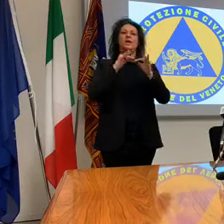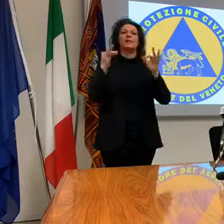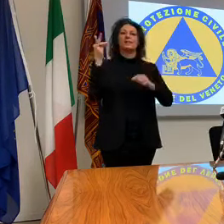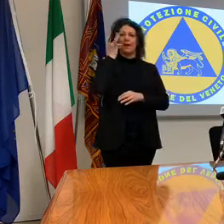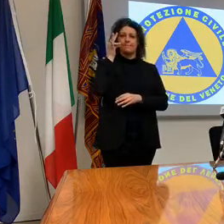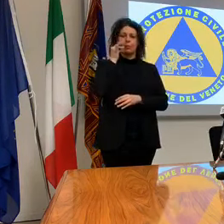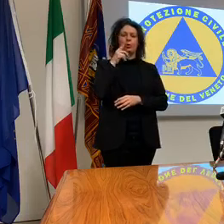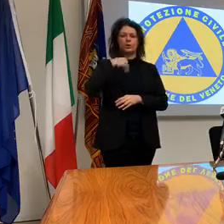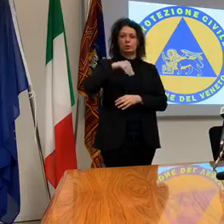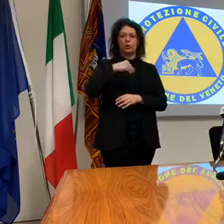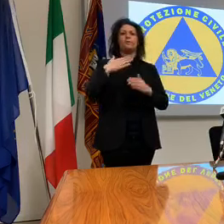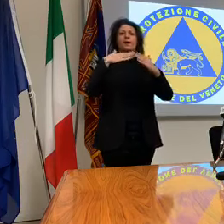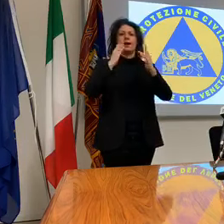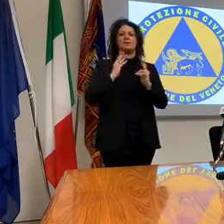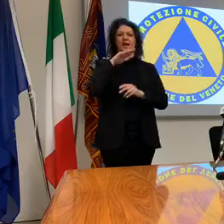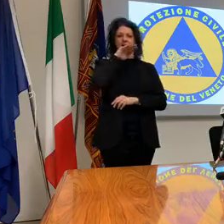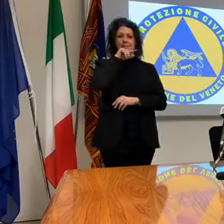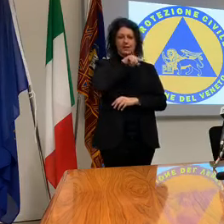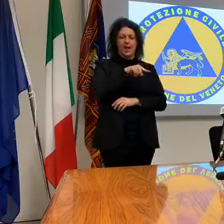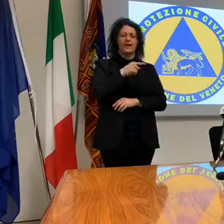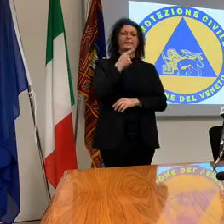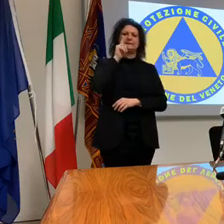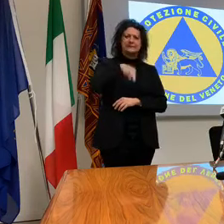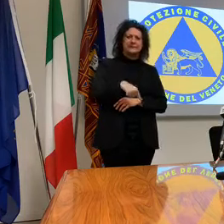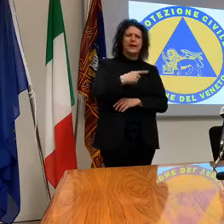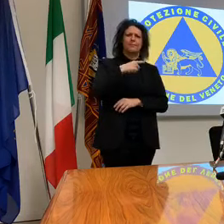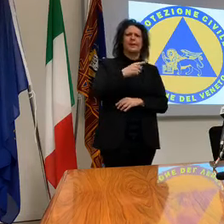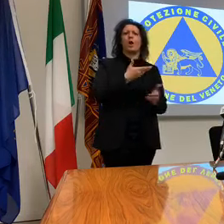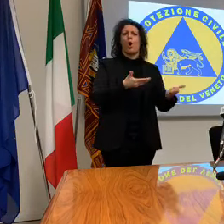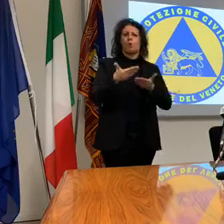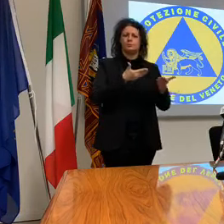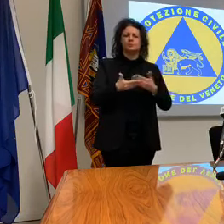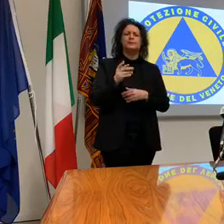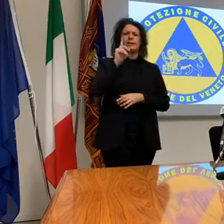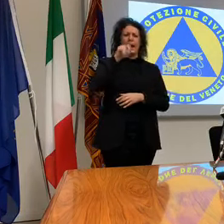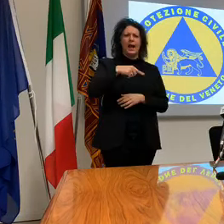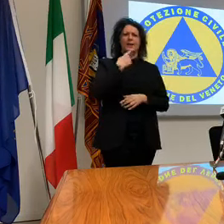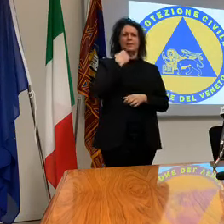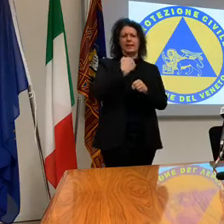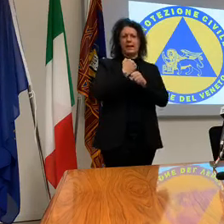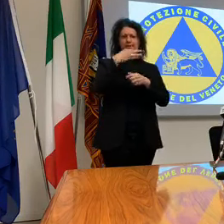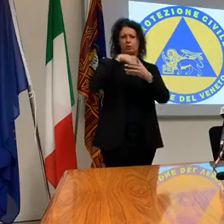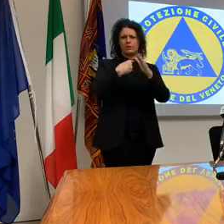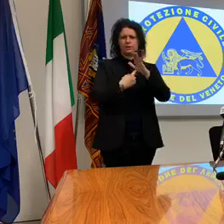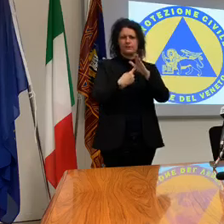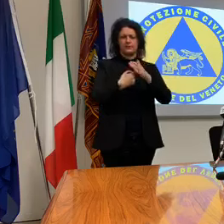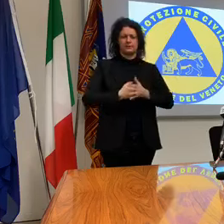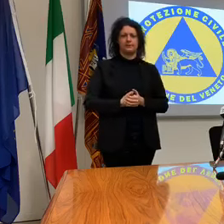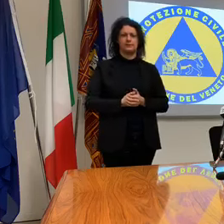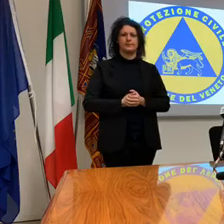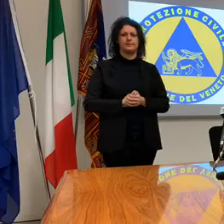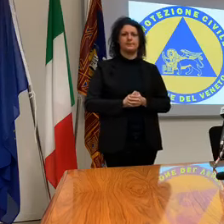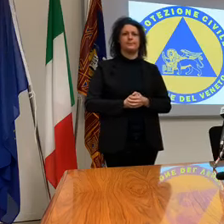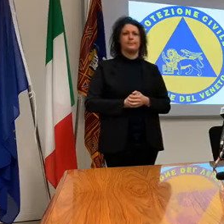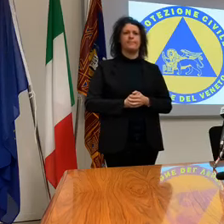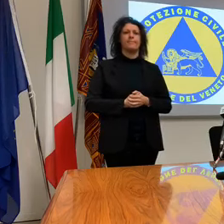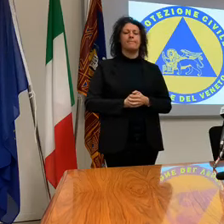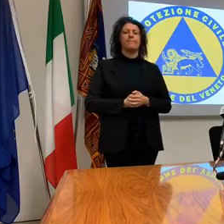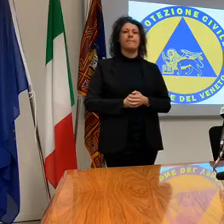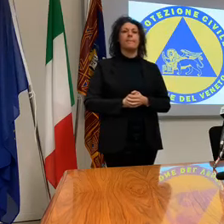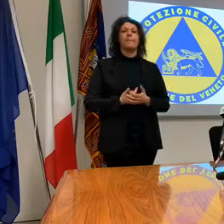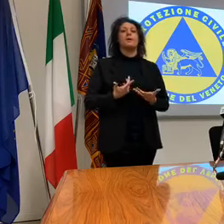gli ospiti, sia per gli operatori. Io so insomma che qua ogni azienda si gestisce